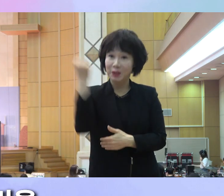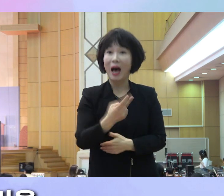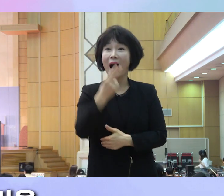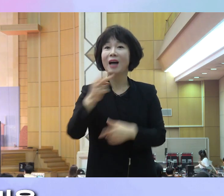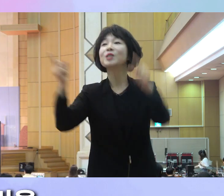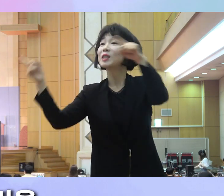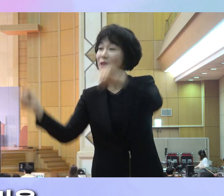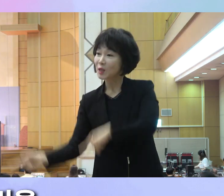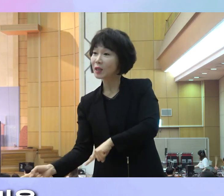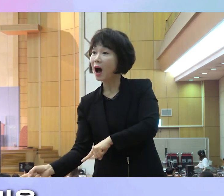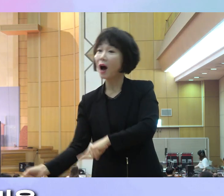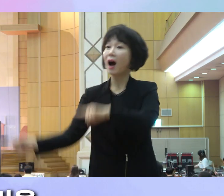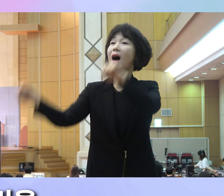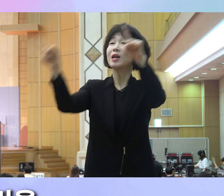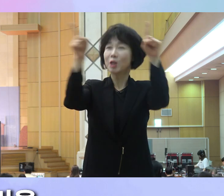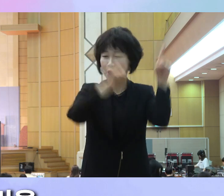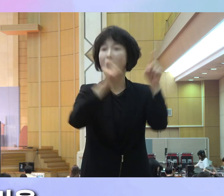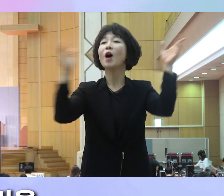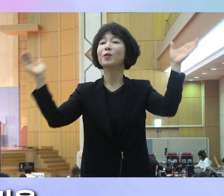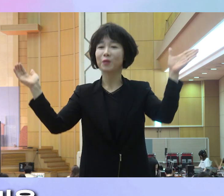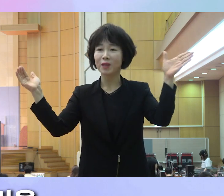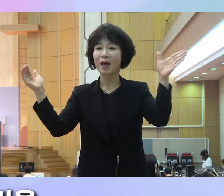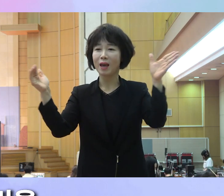부활하셨네, 다시